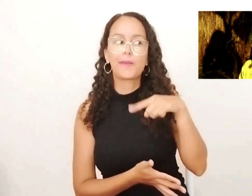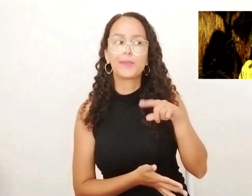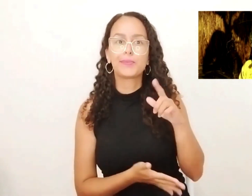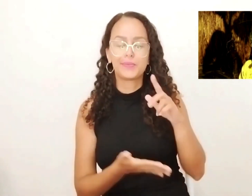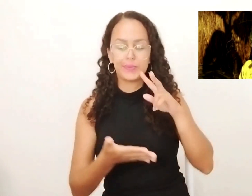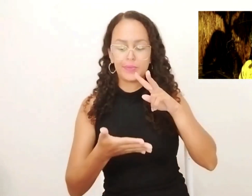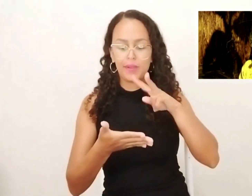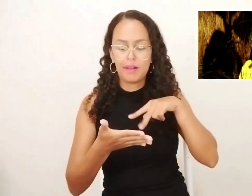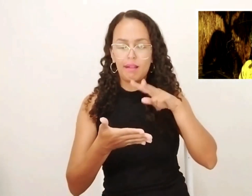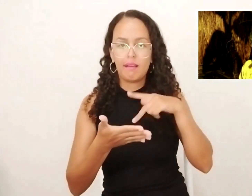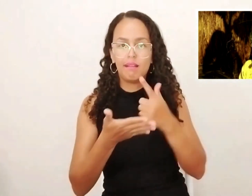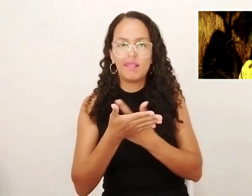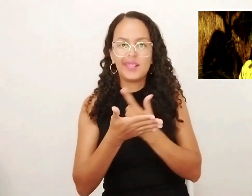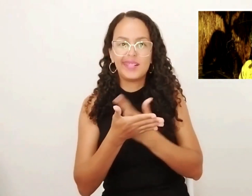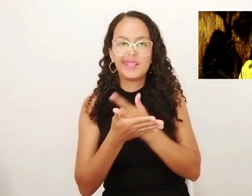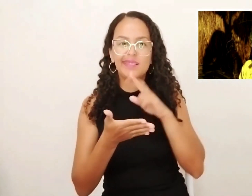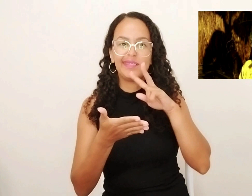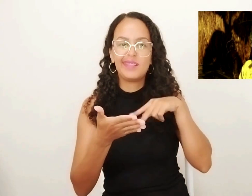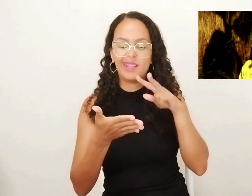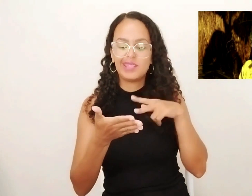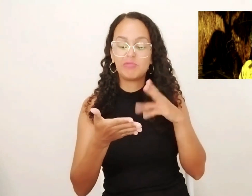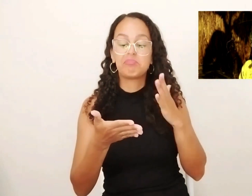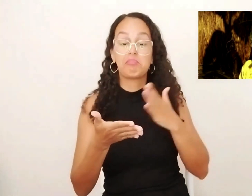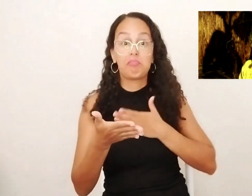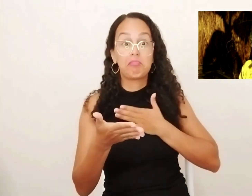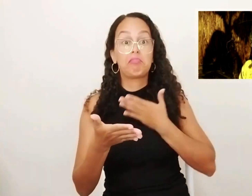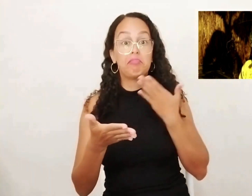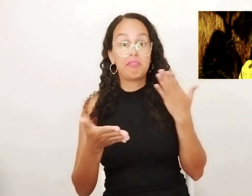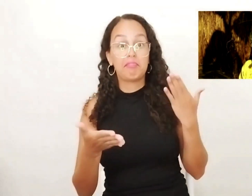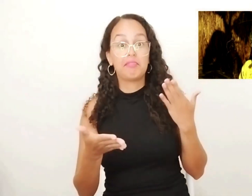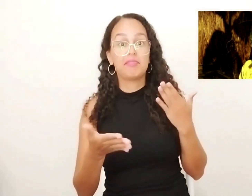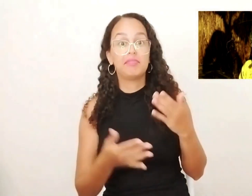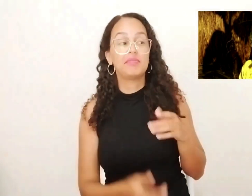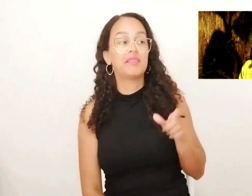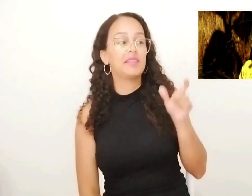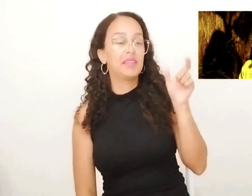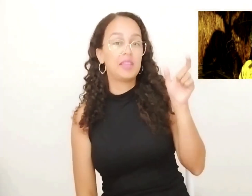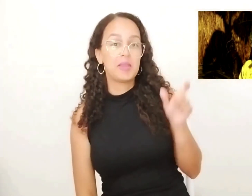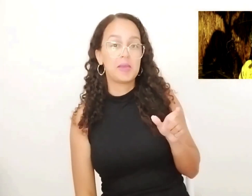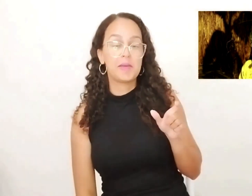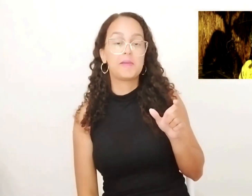lascivo e apegado à vida fácil e de prazeres.